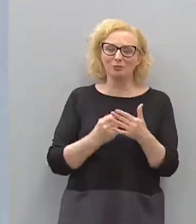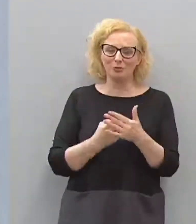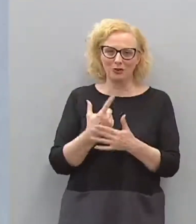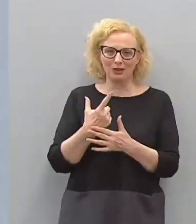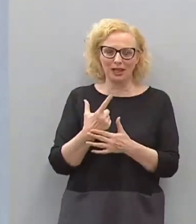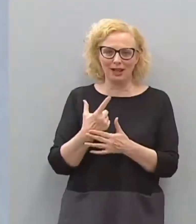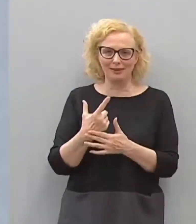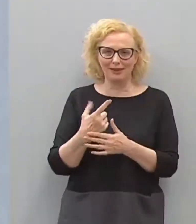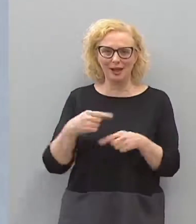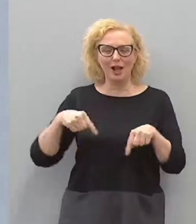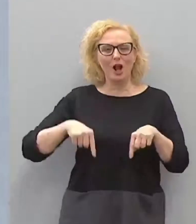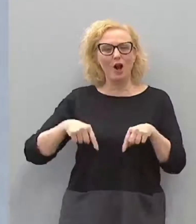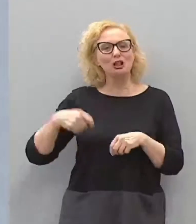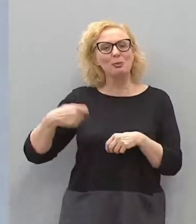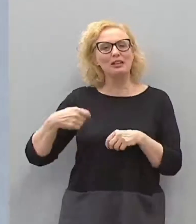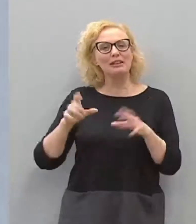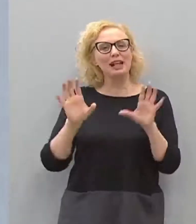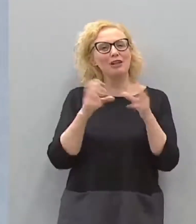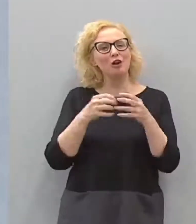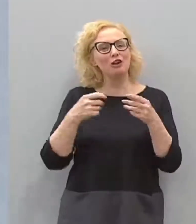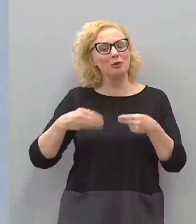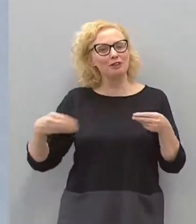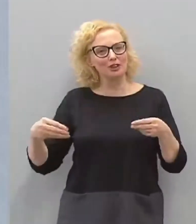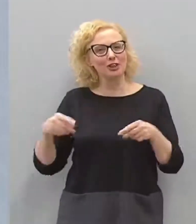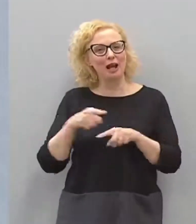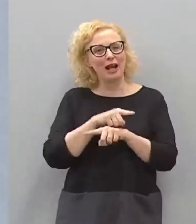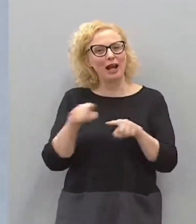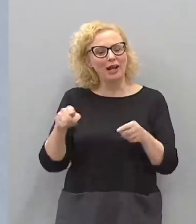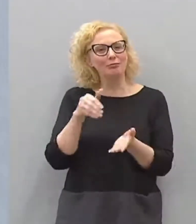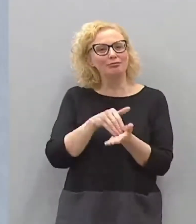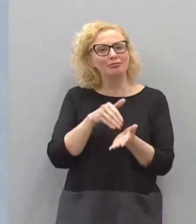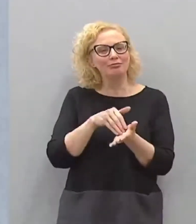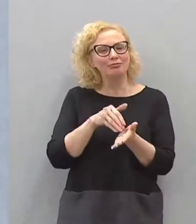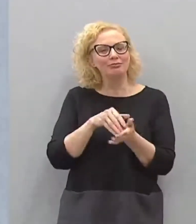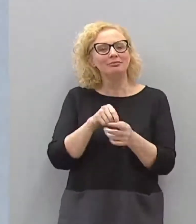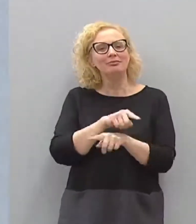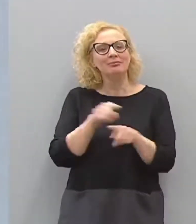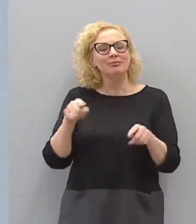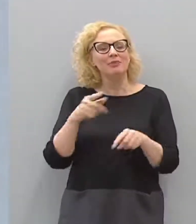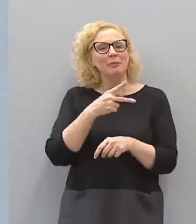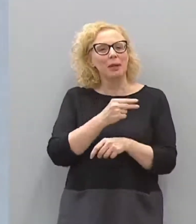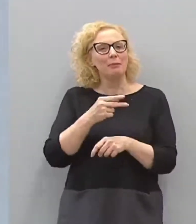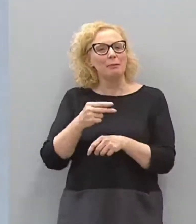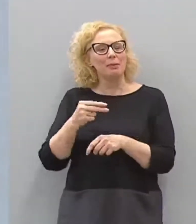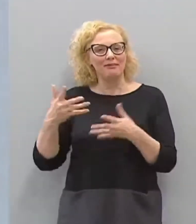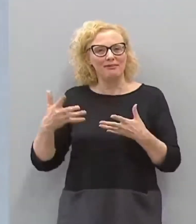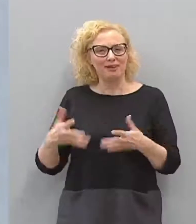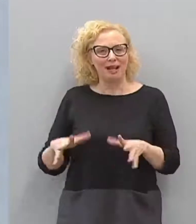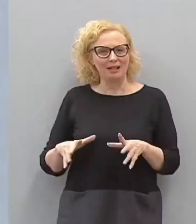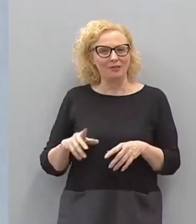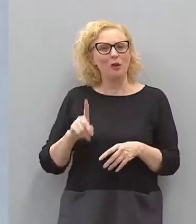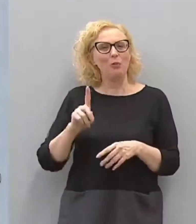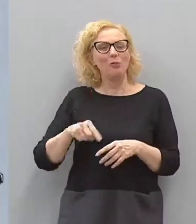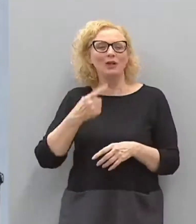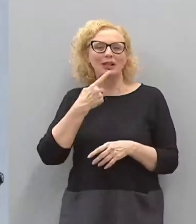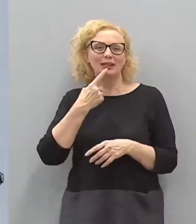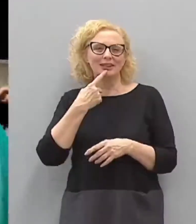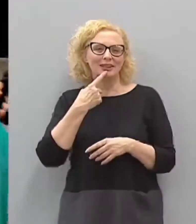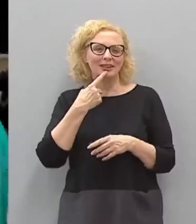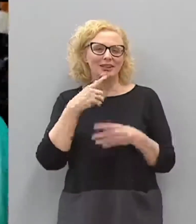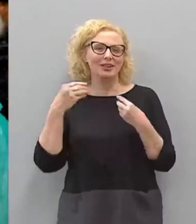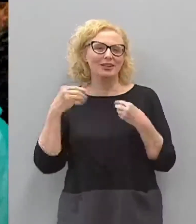presidenti appunto delle degli ordini professionali erano lì presenti si sono tutti vaccinati a rappresentanti della stampa quindi credo che